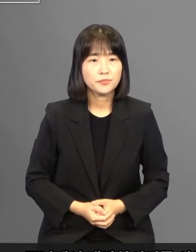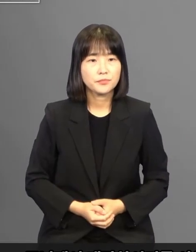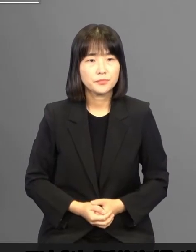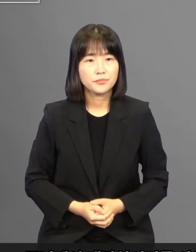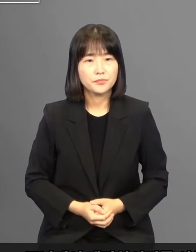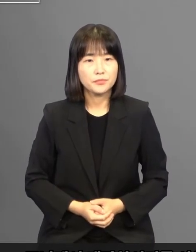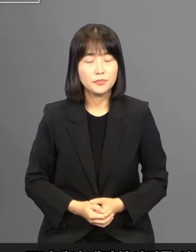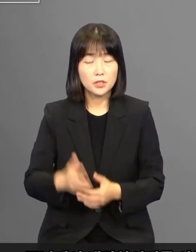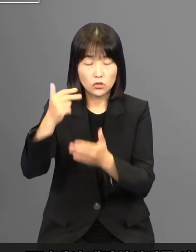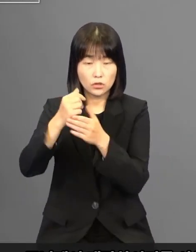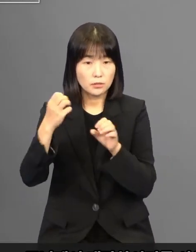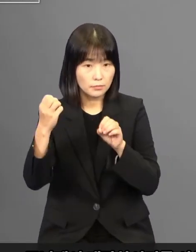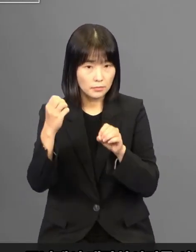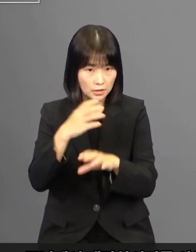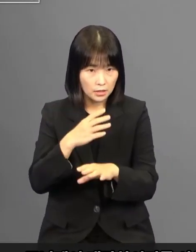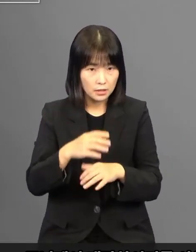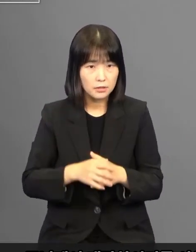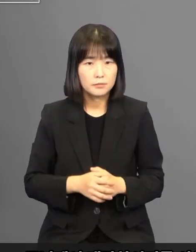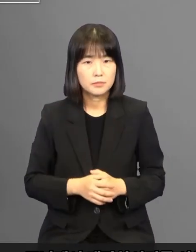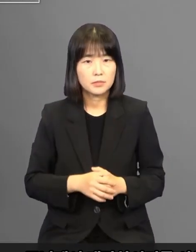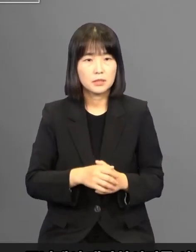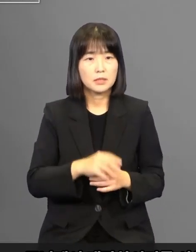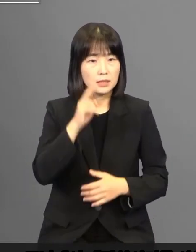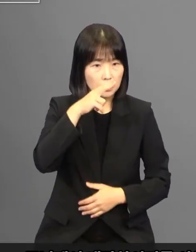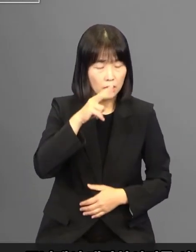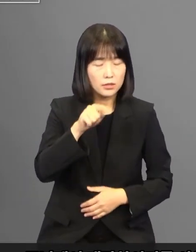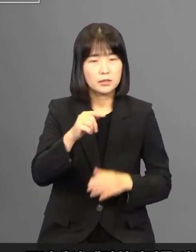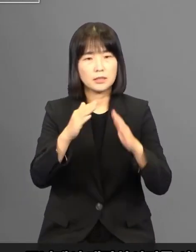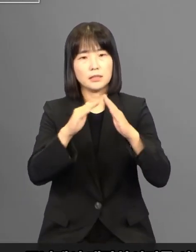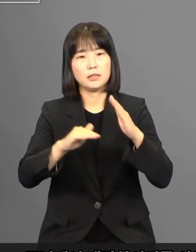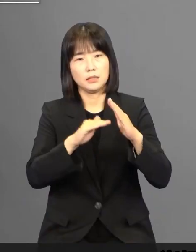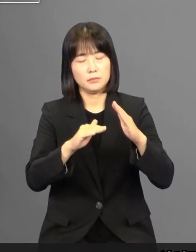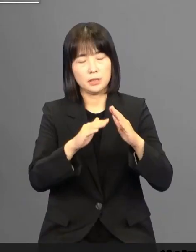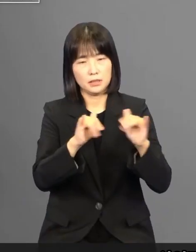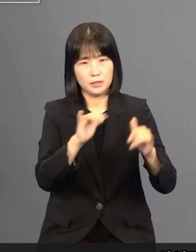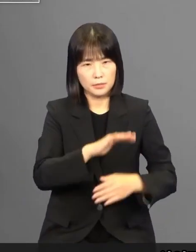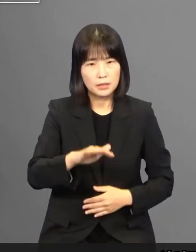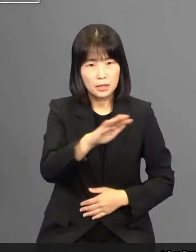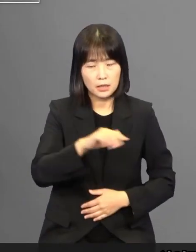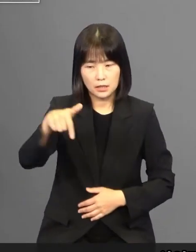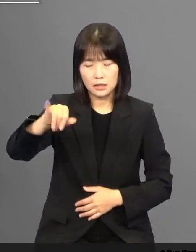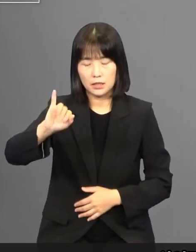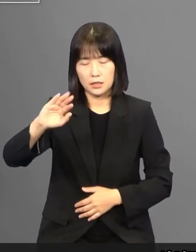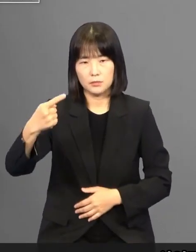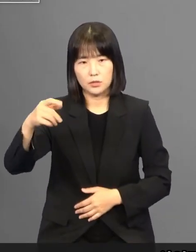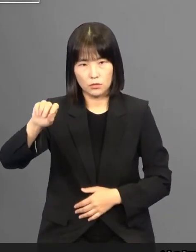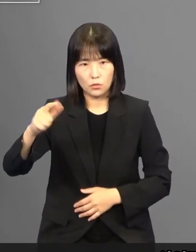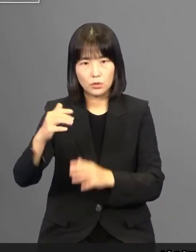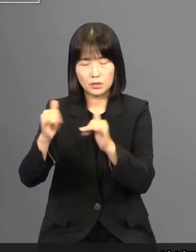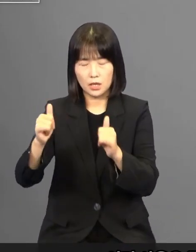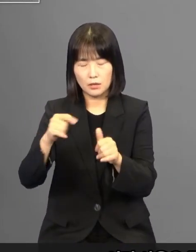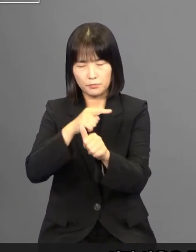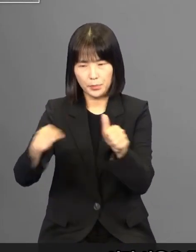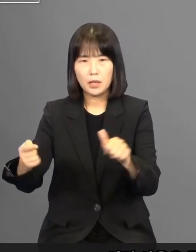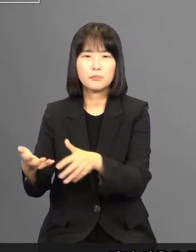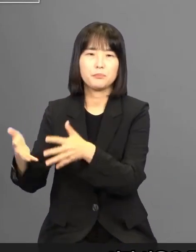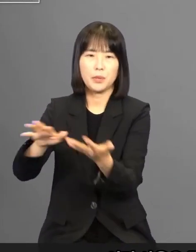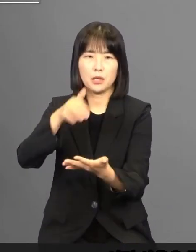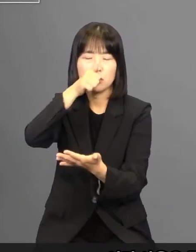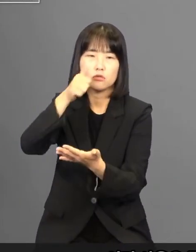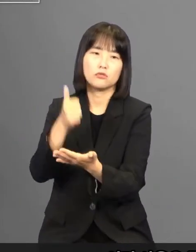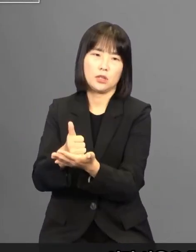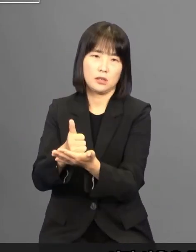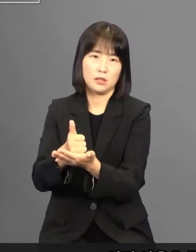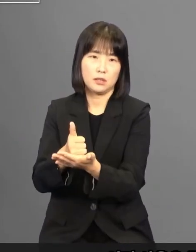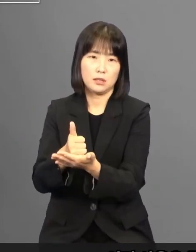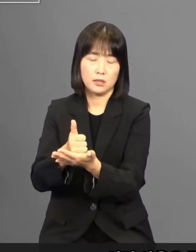주님께서 대답하시기를 사울과 그의 집안이 기브온 사람을 죽여 살인죄를 지은 탓이다. 이미 사울은 죽은 지